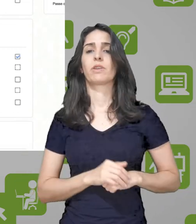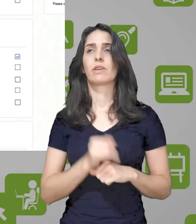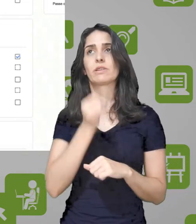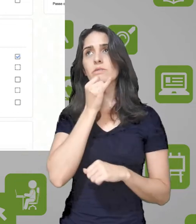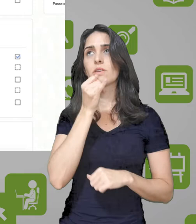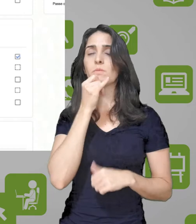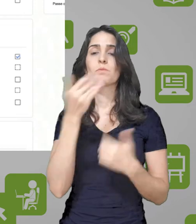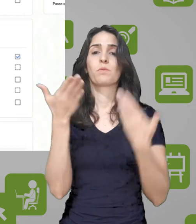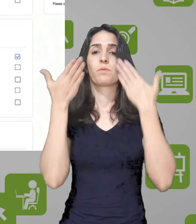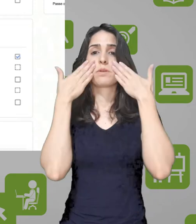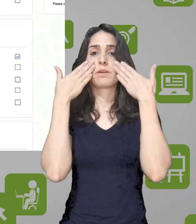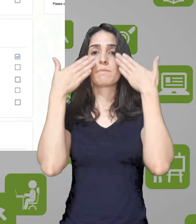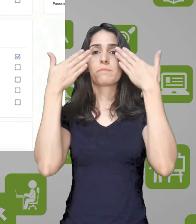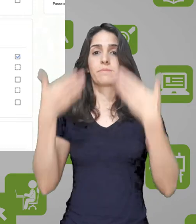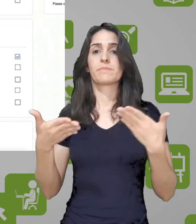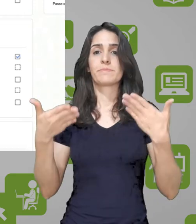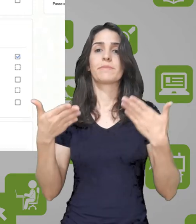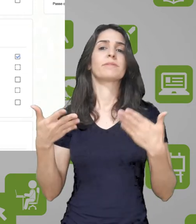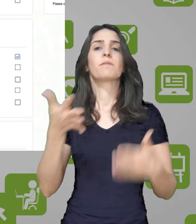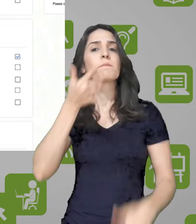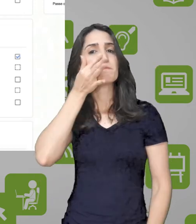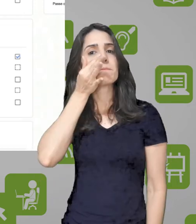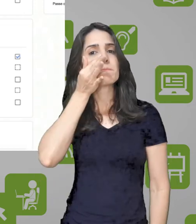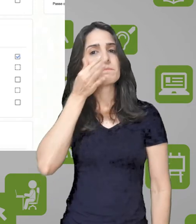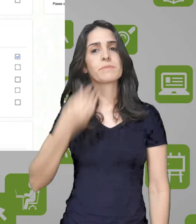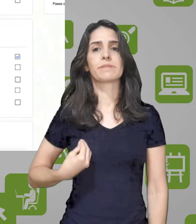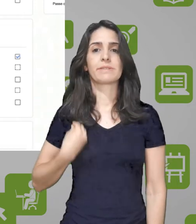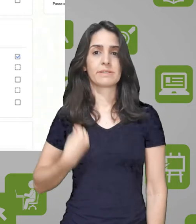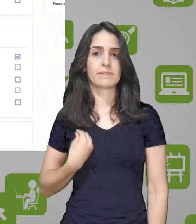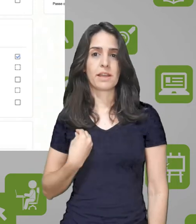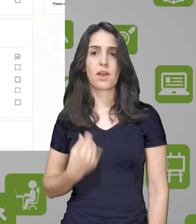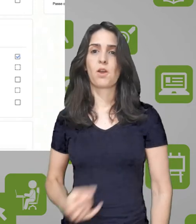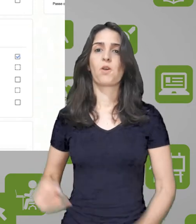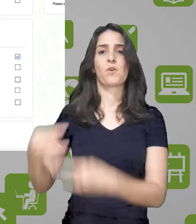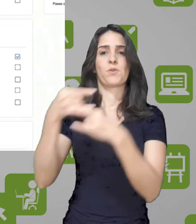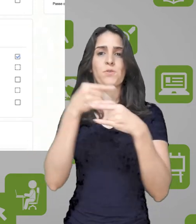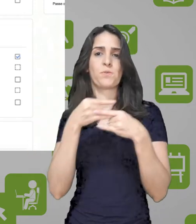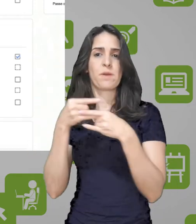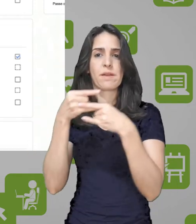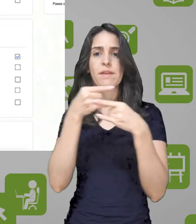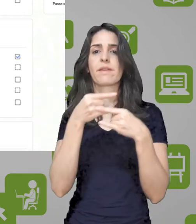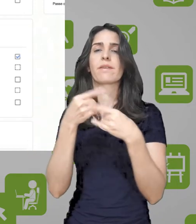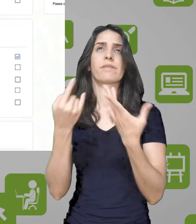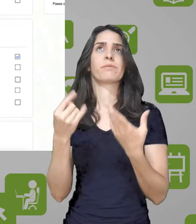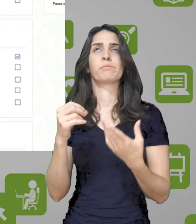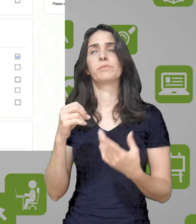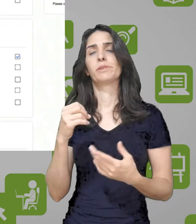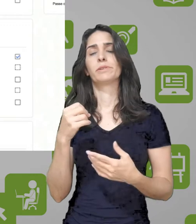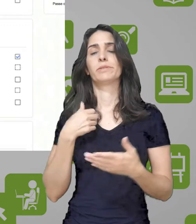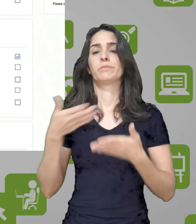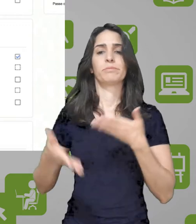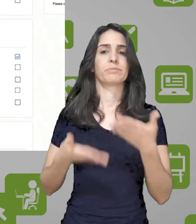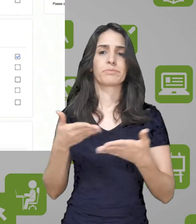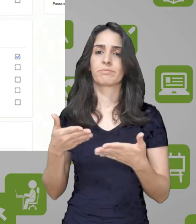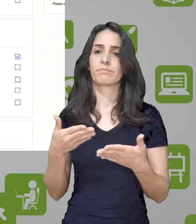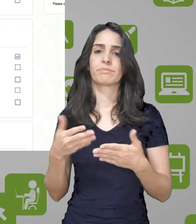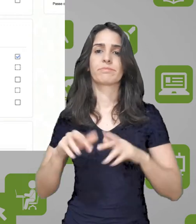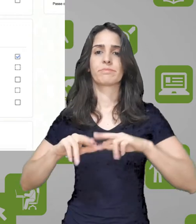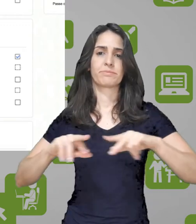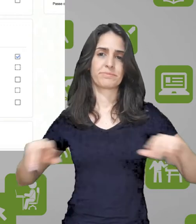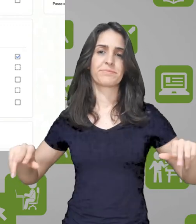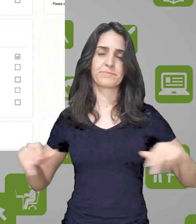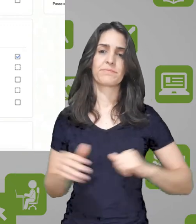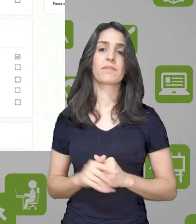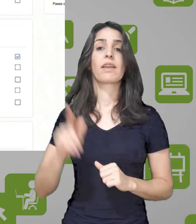uma apresentação de trabalho numa atividade presencial é uma webconference uma participação na web